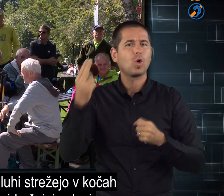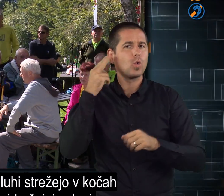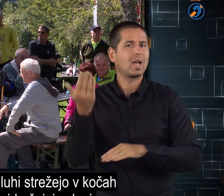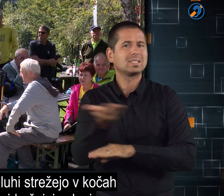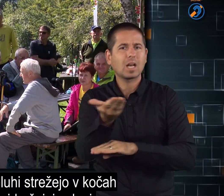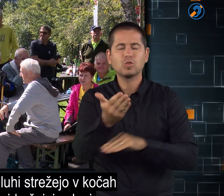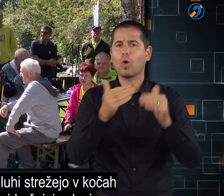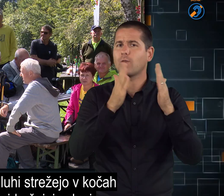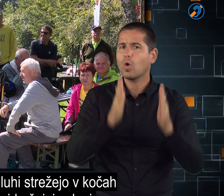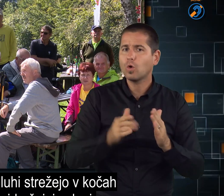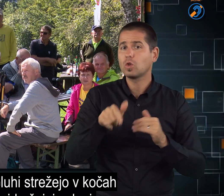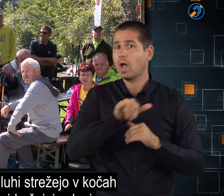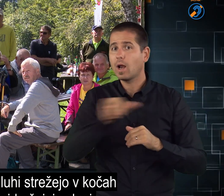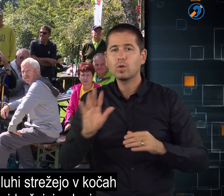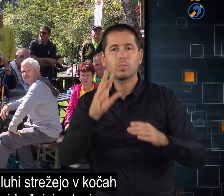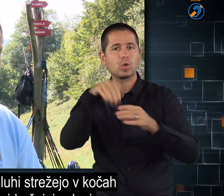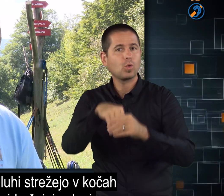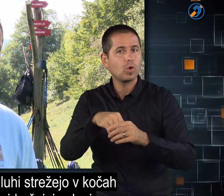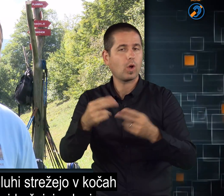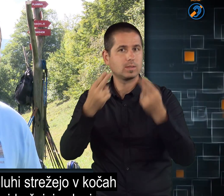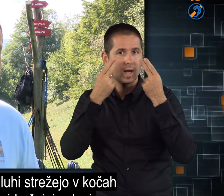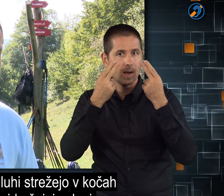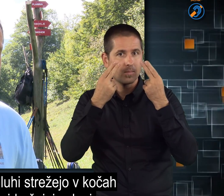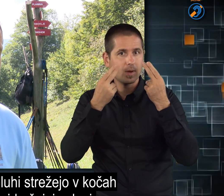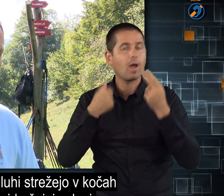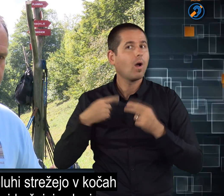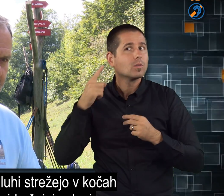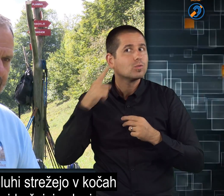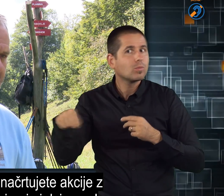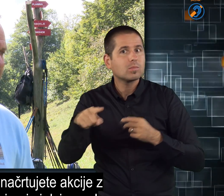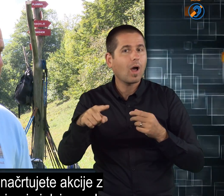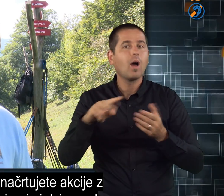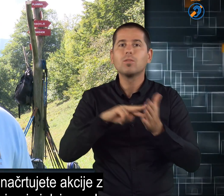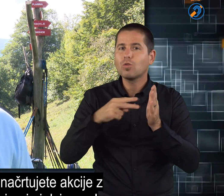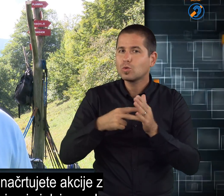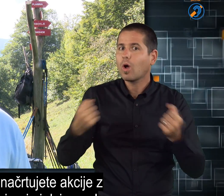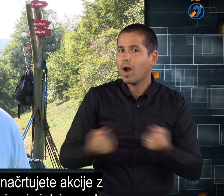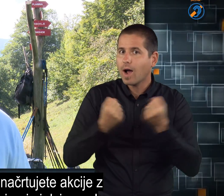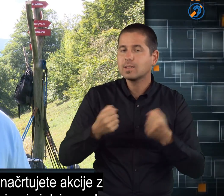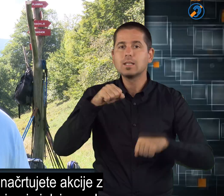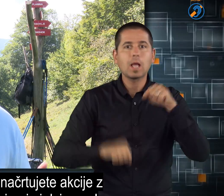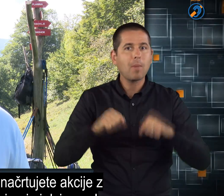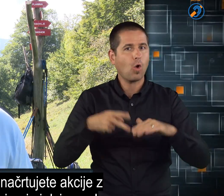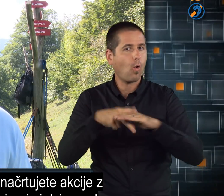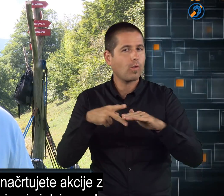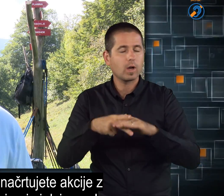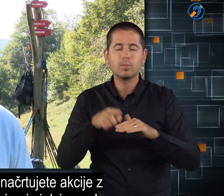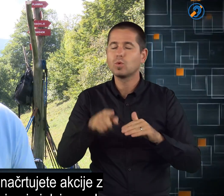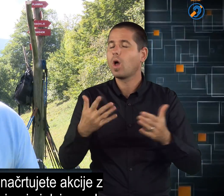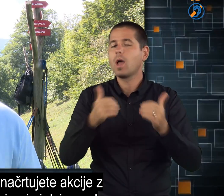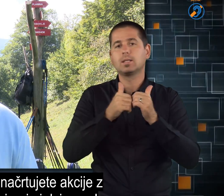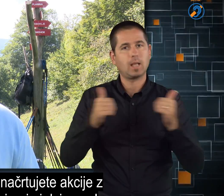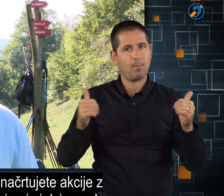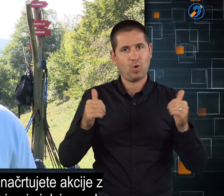akcije Gluhi strežajo v kočah, letos se pridružujejo slepi, slišim, da načrtujete akcije z gibalno